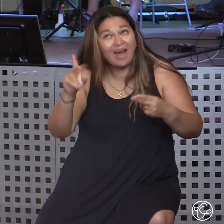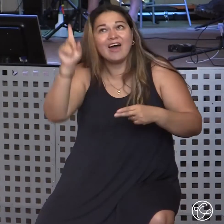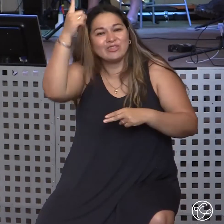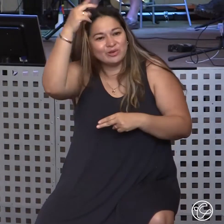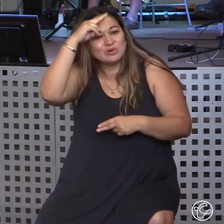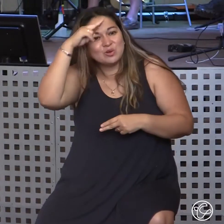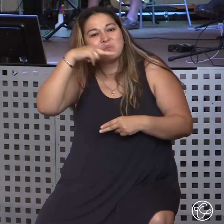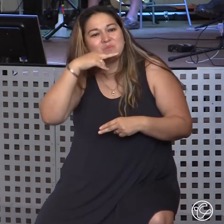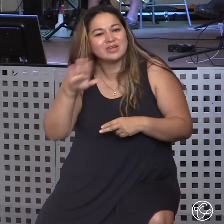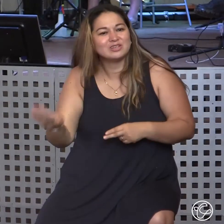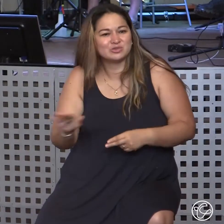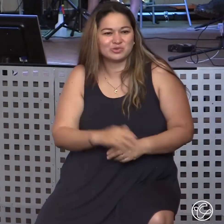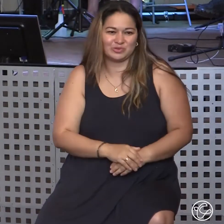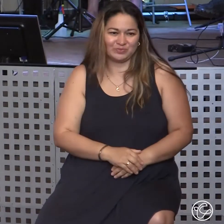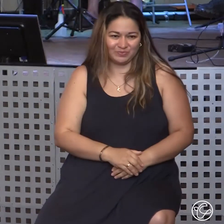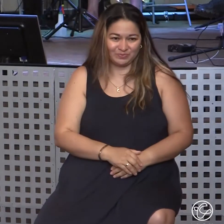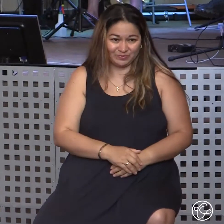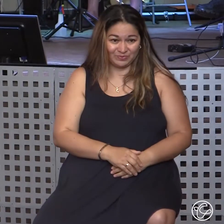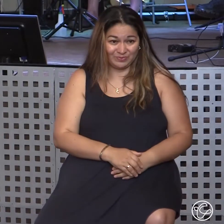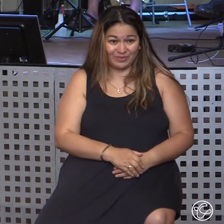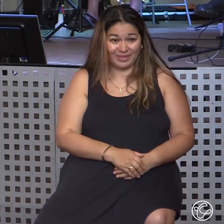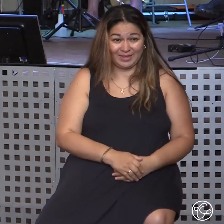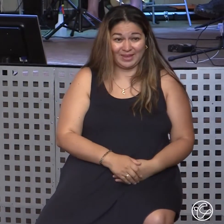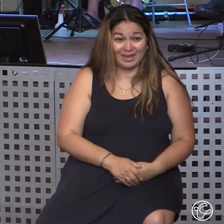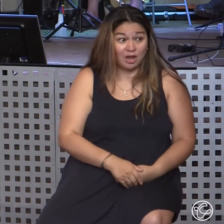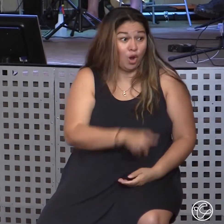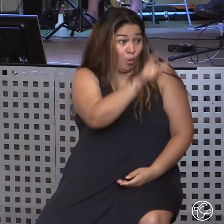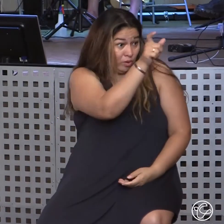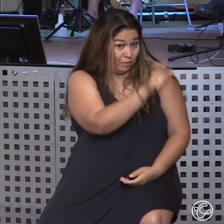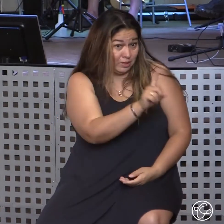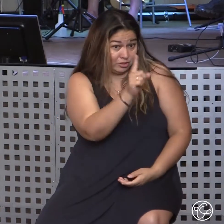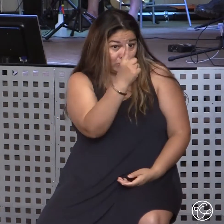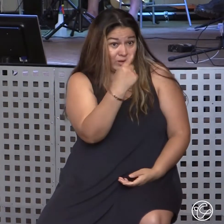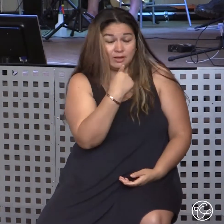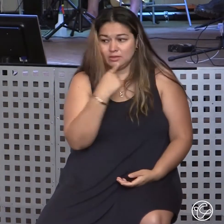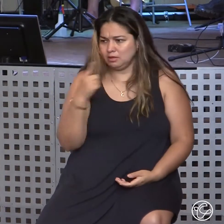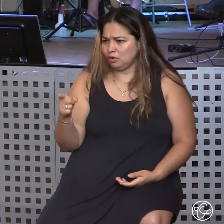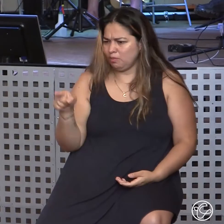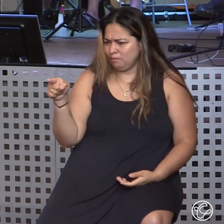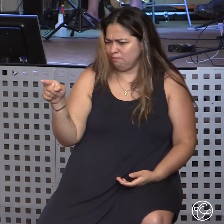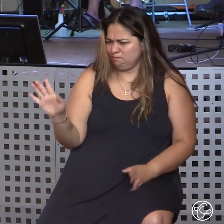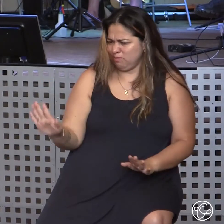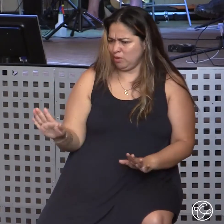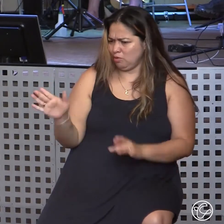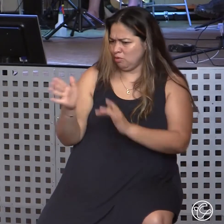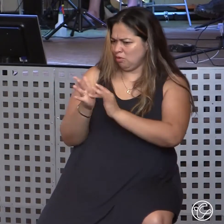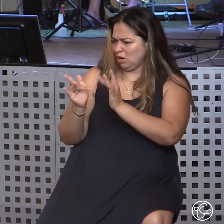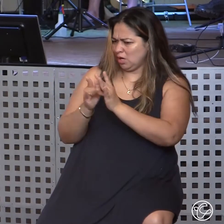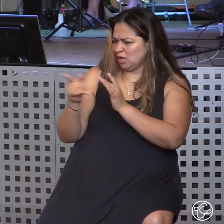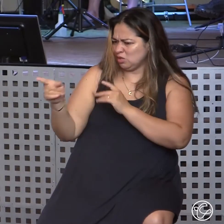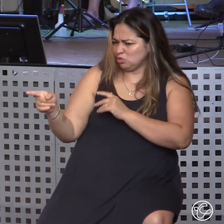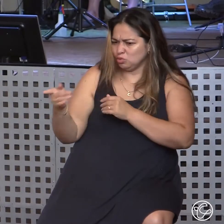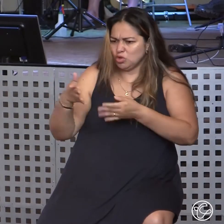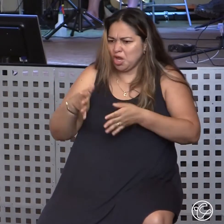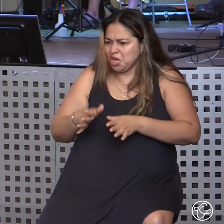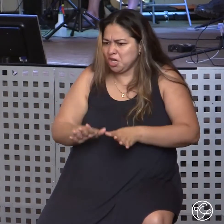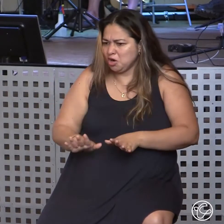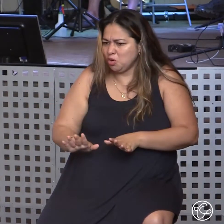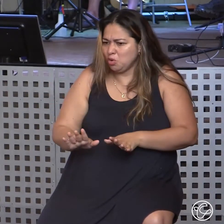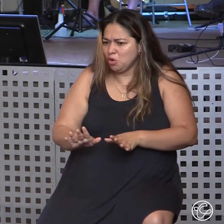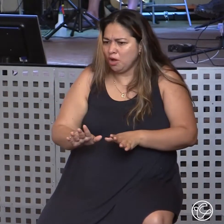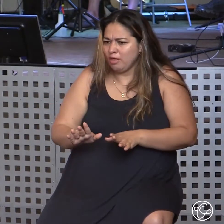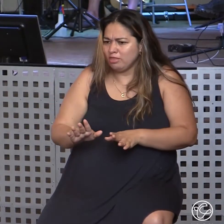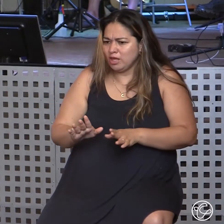¿No es este el hijo del carpintero? ¿No se llama su madre María y sus hermanos Jacobo, José, Simón y